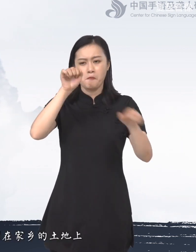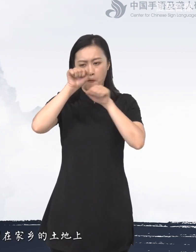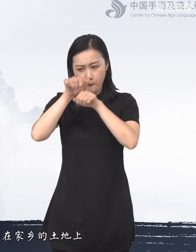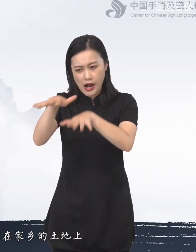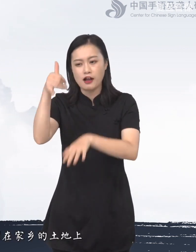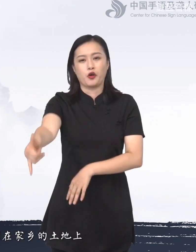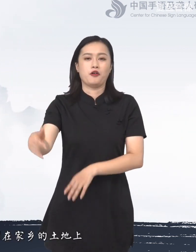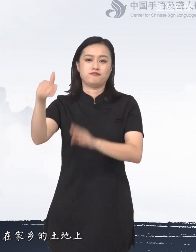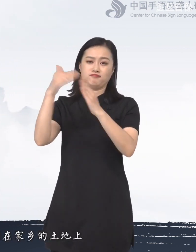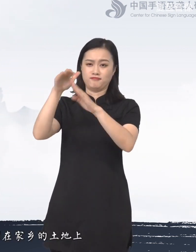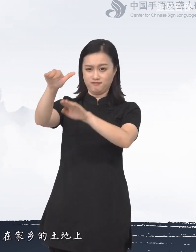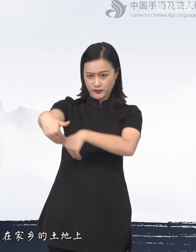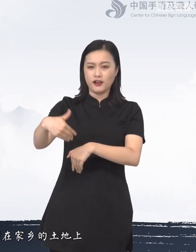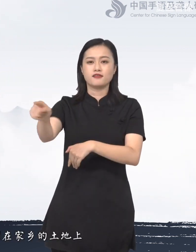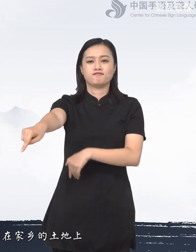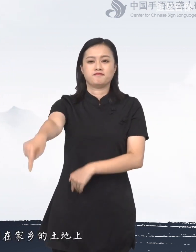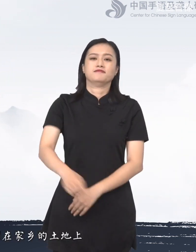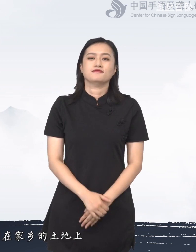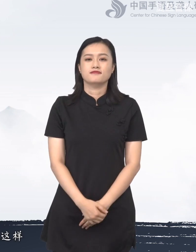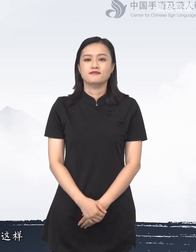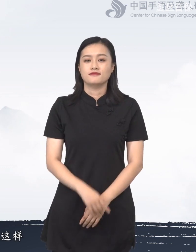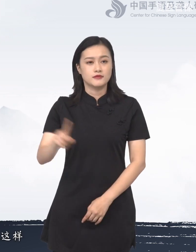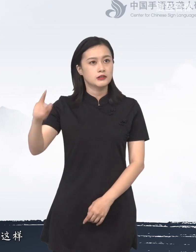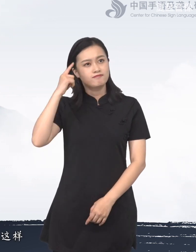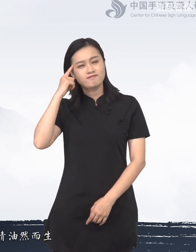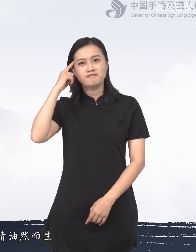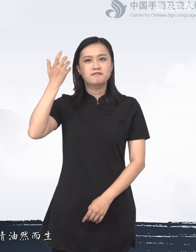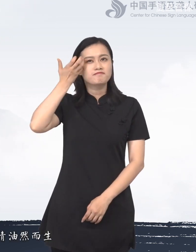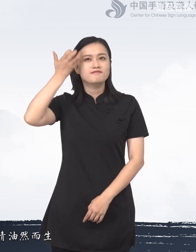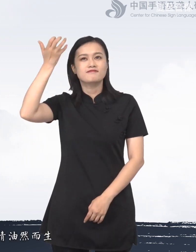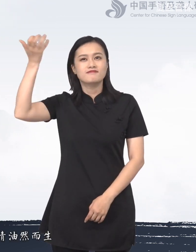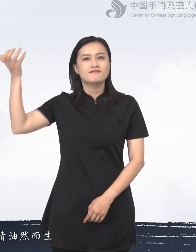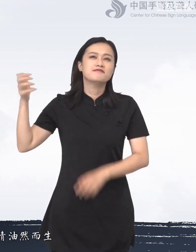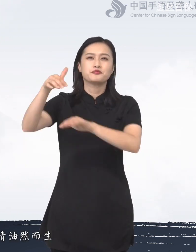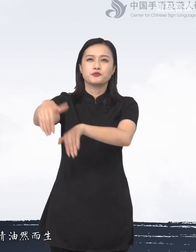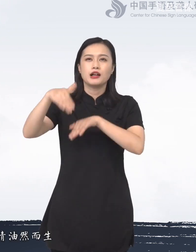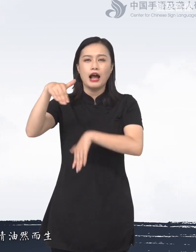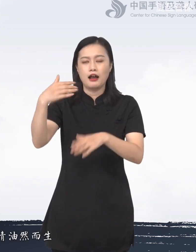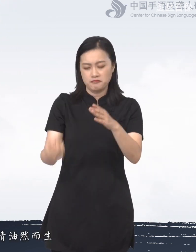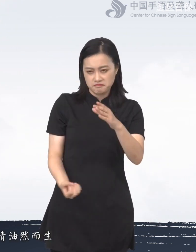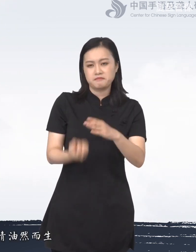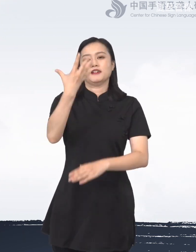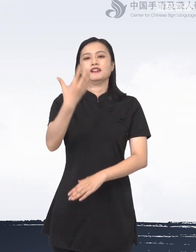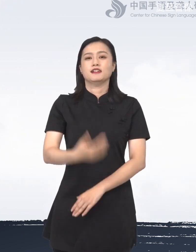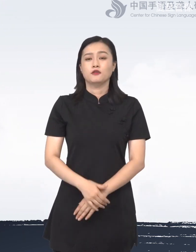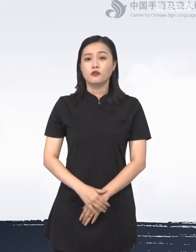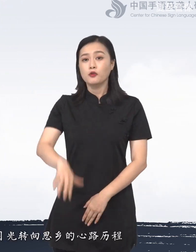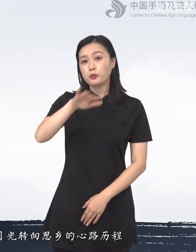也会照耀在家乡的土地上。就这样，思乡之情油然而生。如果